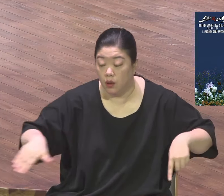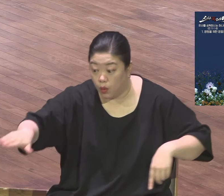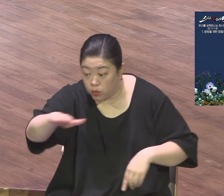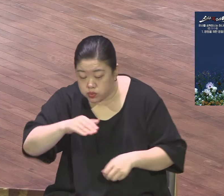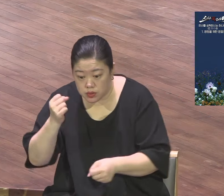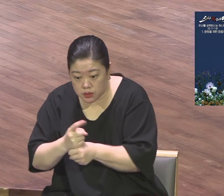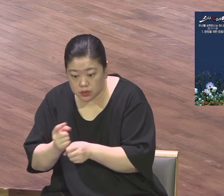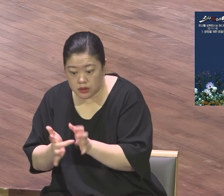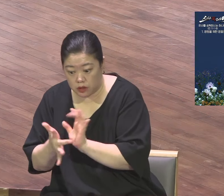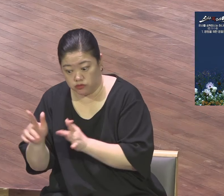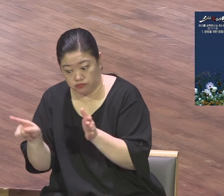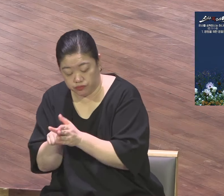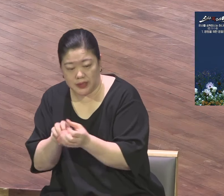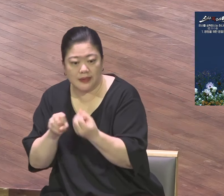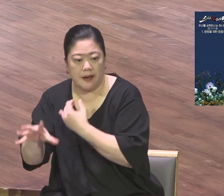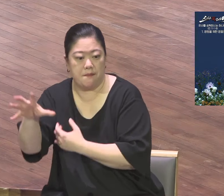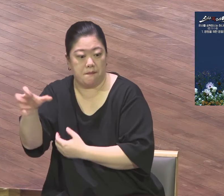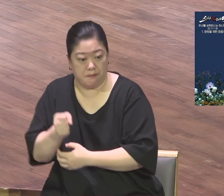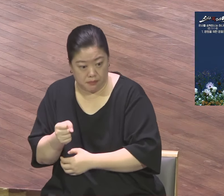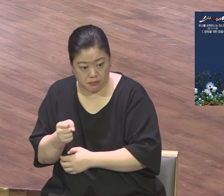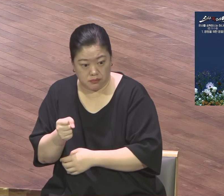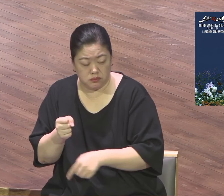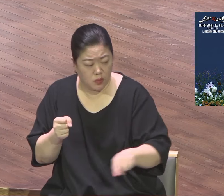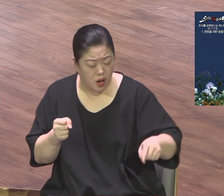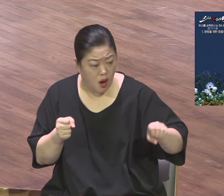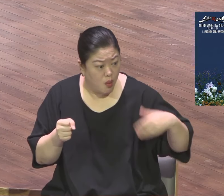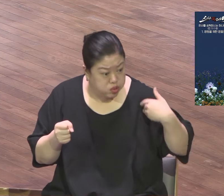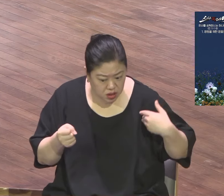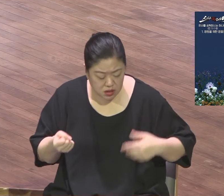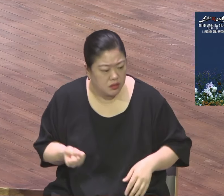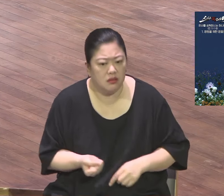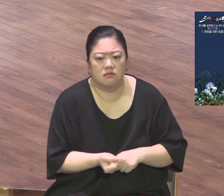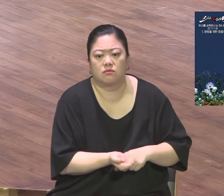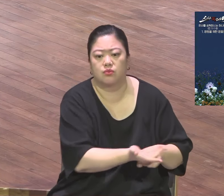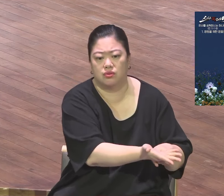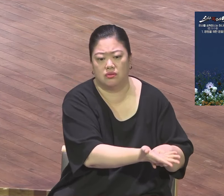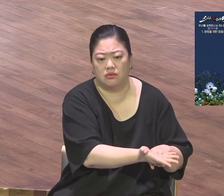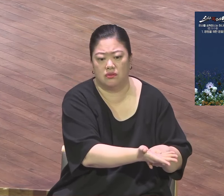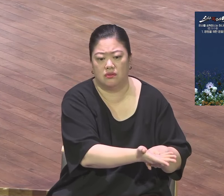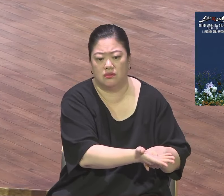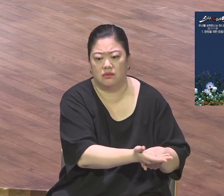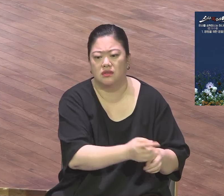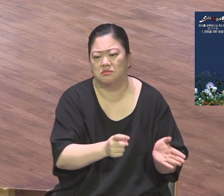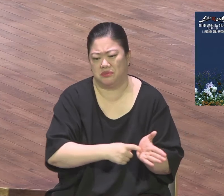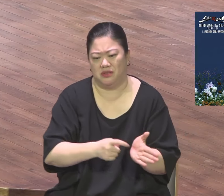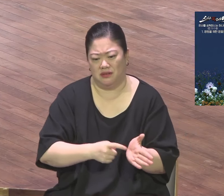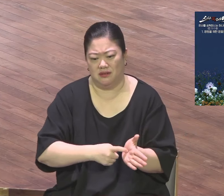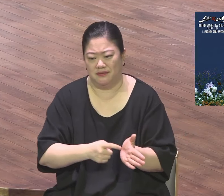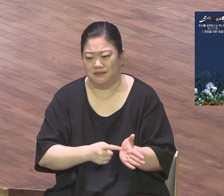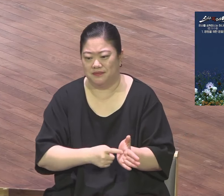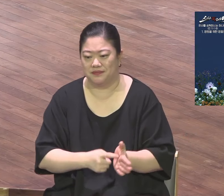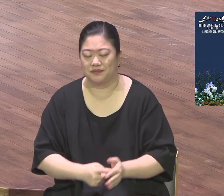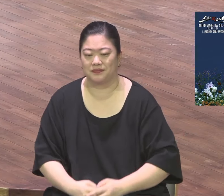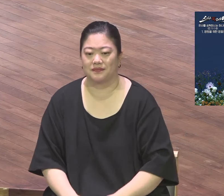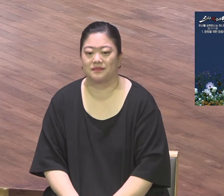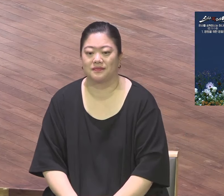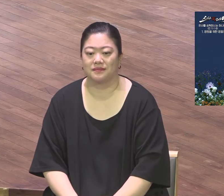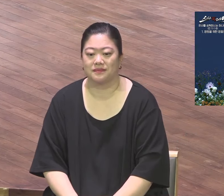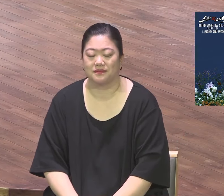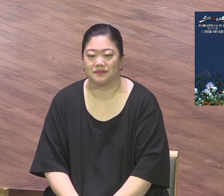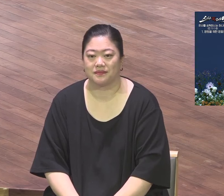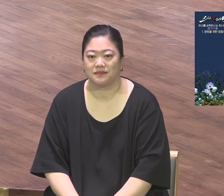종교인들 영적 문제 휩싸여 있어요. 한마디로 막 자물쇠로 막 꽉 묶여 있는 상태.